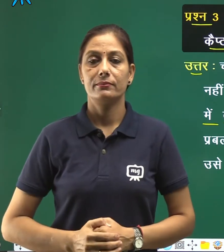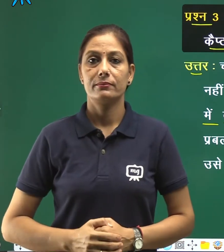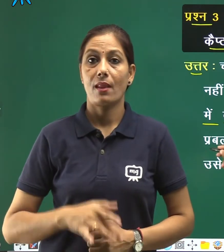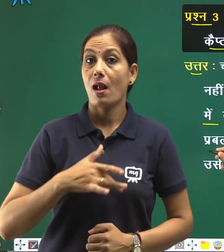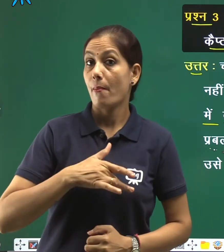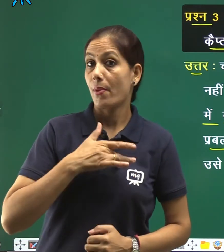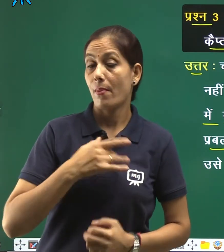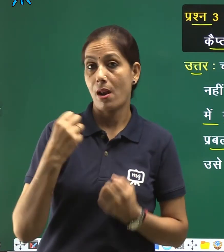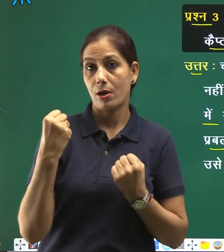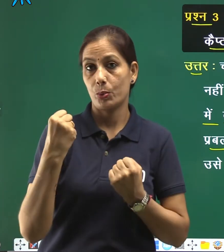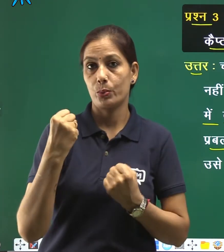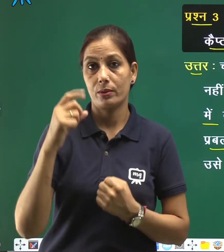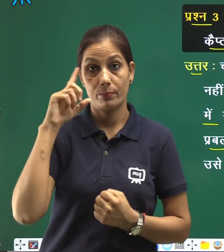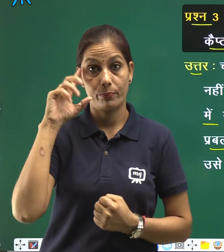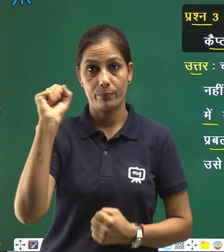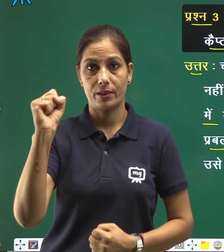भावना प्रबल थी,